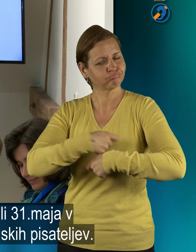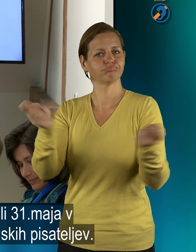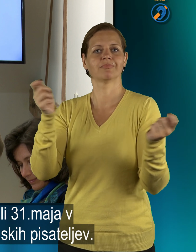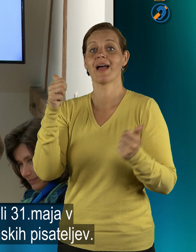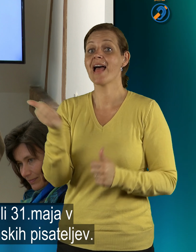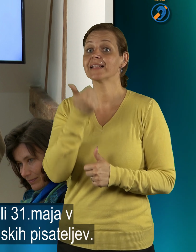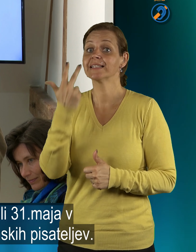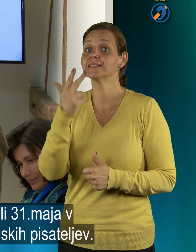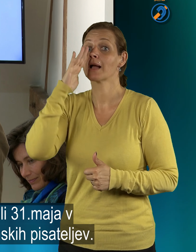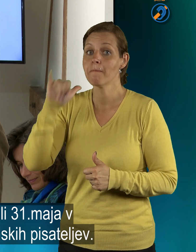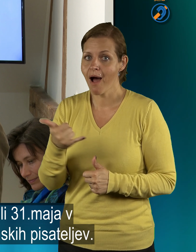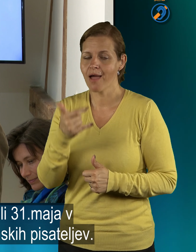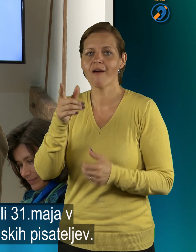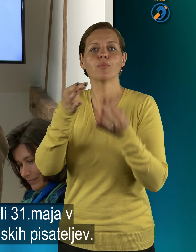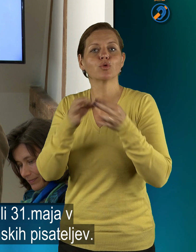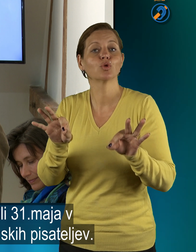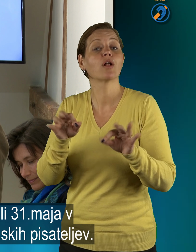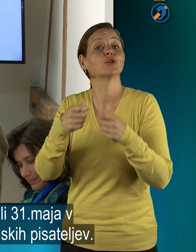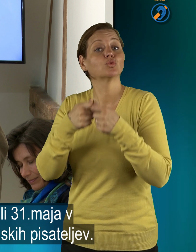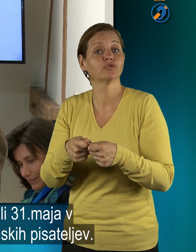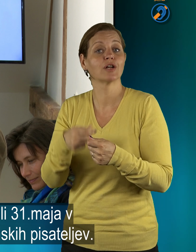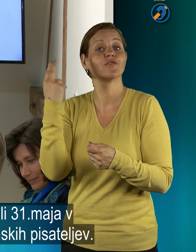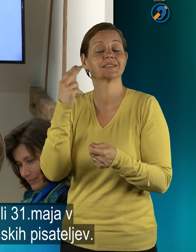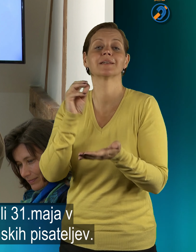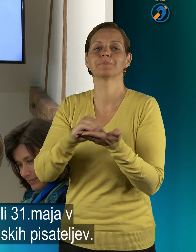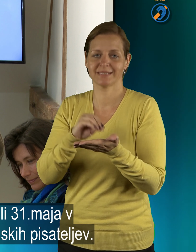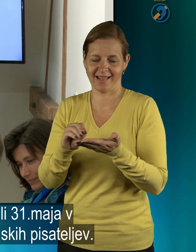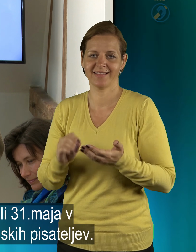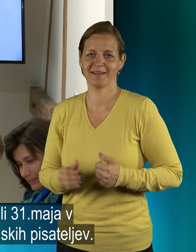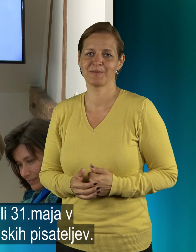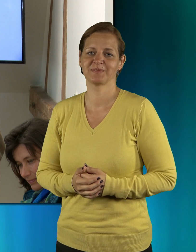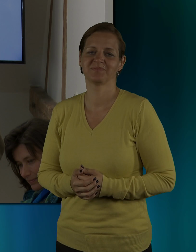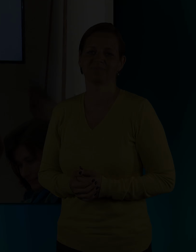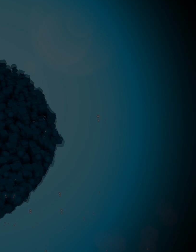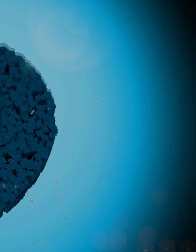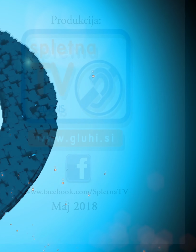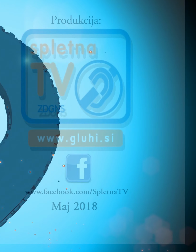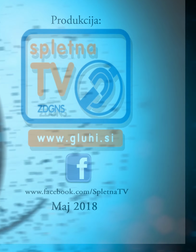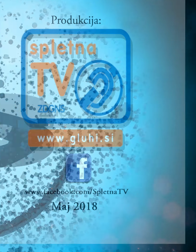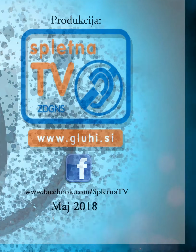Nagrado bodo podelili 31. maja v prostorih Društva slovenskih pisateljev.